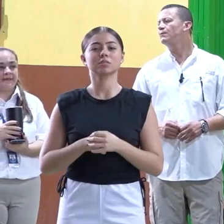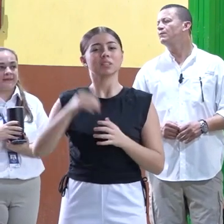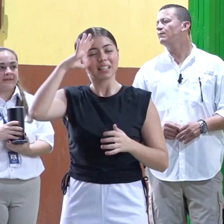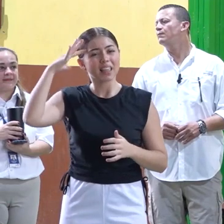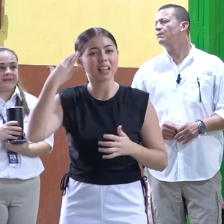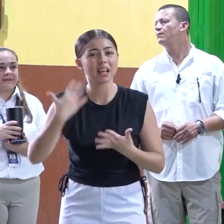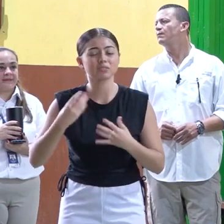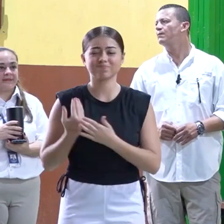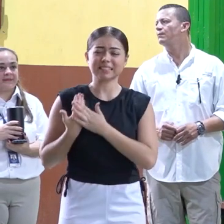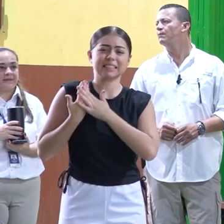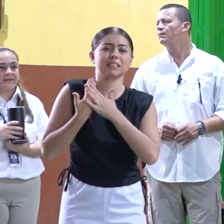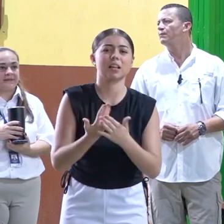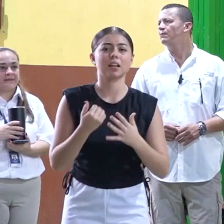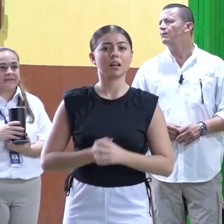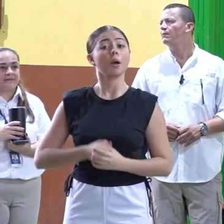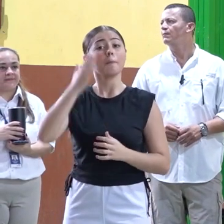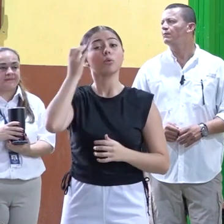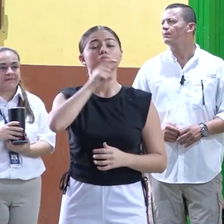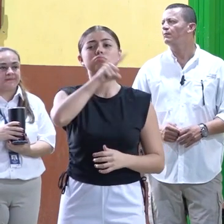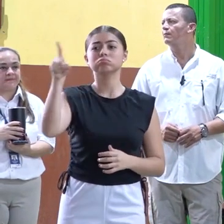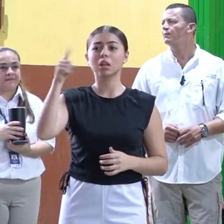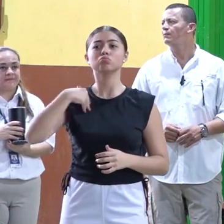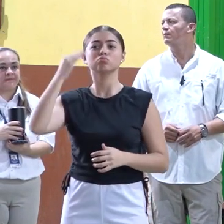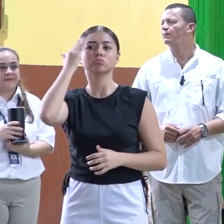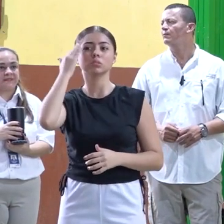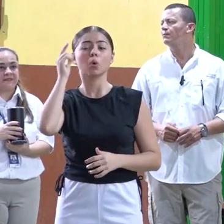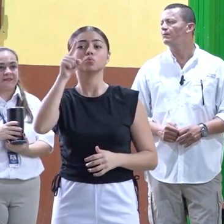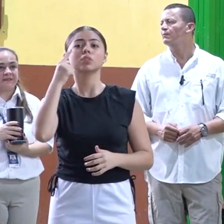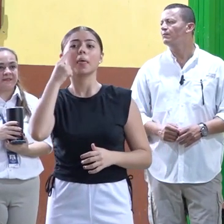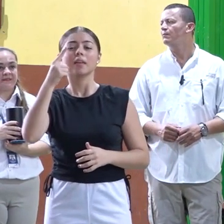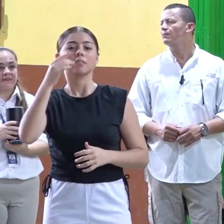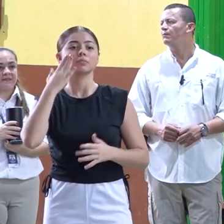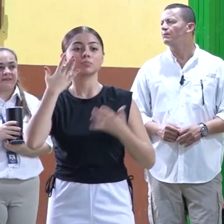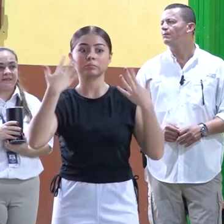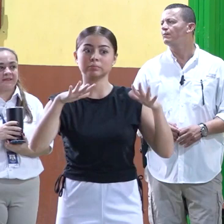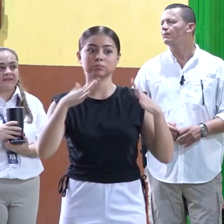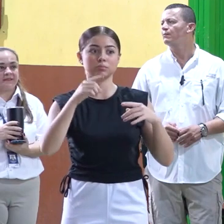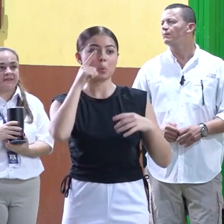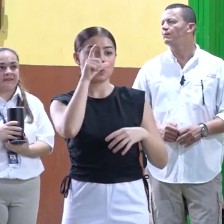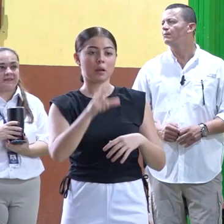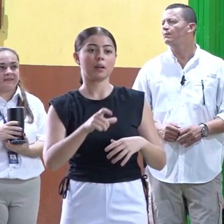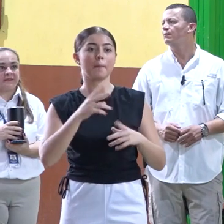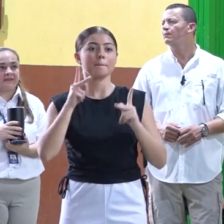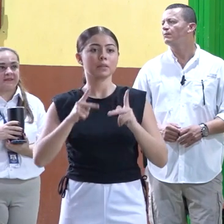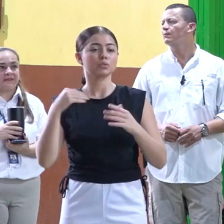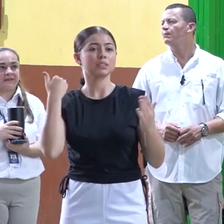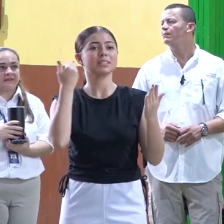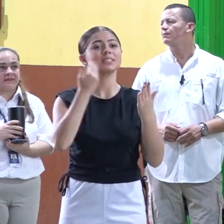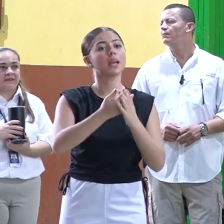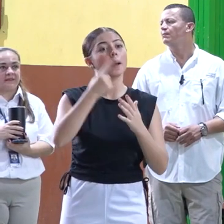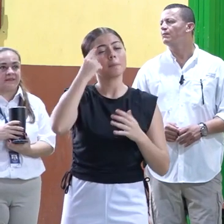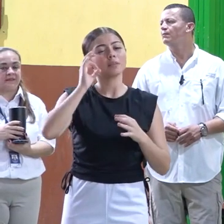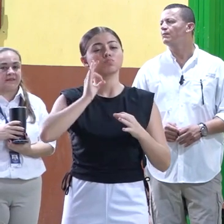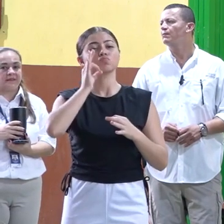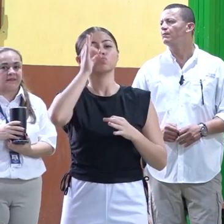dedicación, entrega, porque ustedes, yo sé que ven el potencial de que ellos lleguen tan